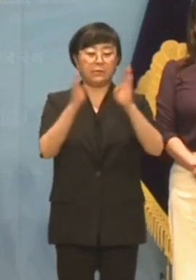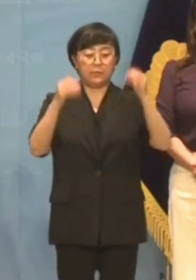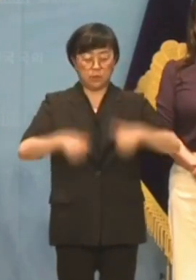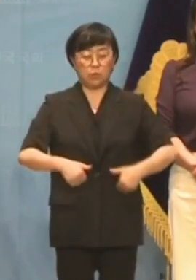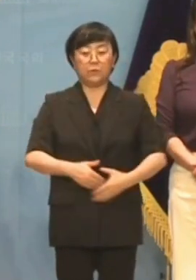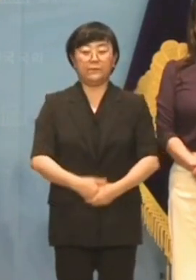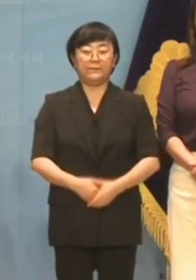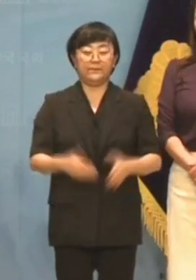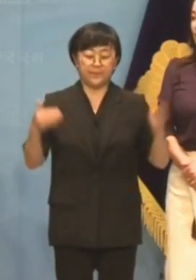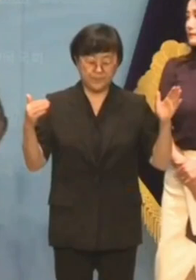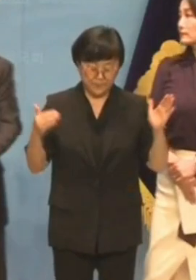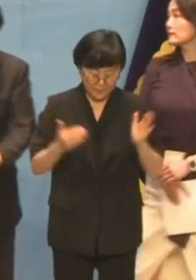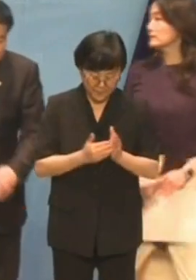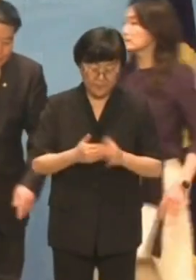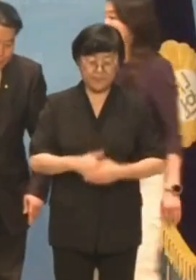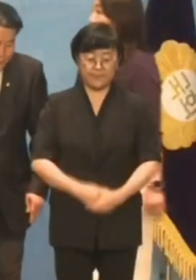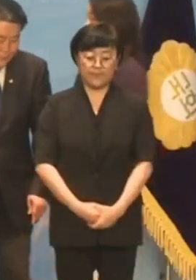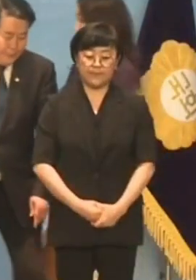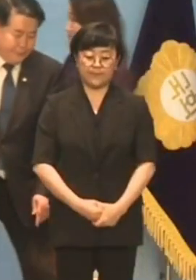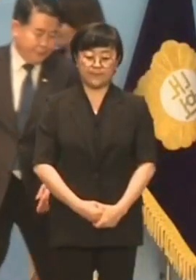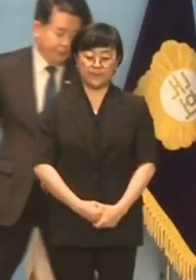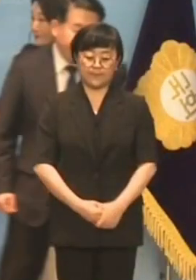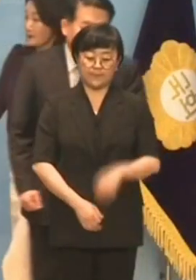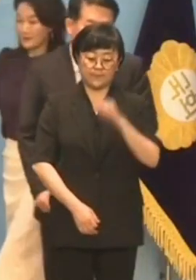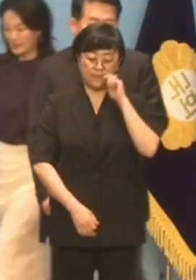것입니다. 이상입니다.